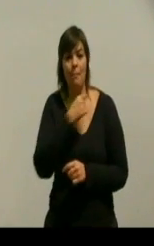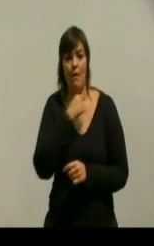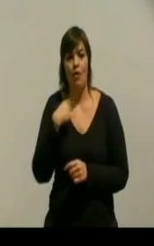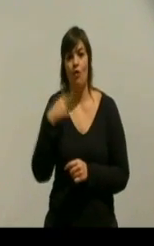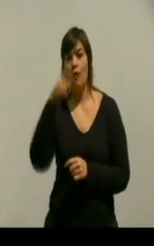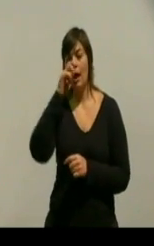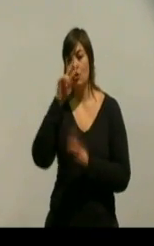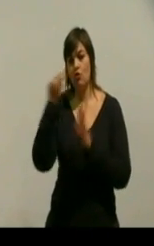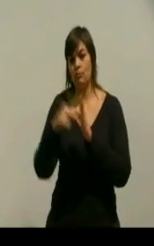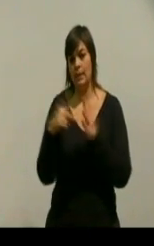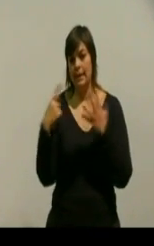el año 2006.